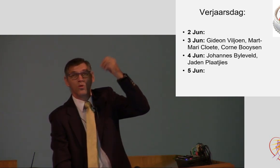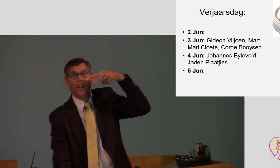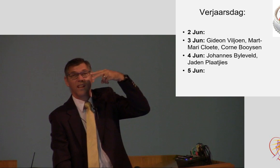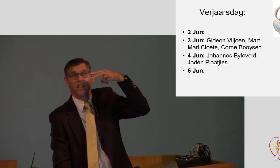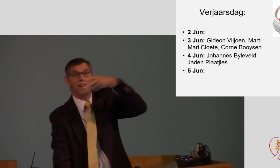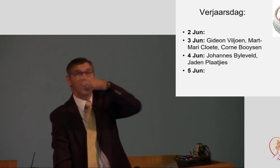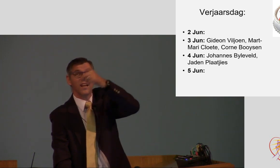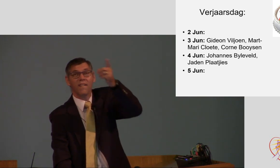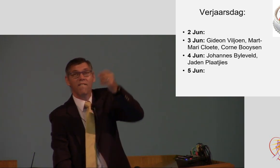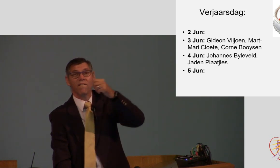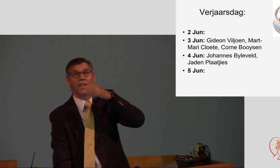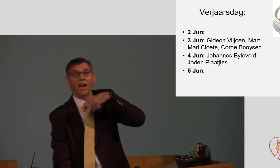studente, julle, verjaar,